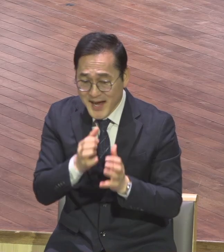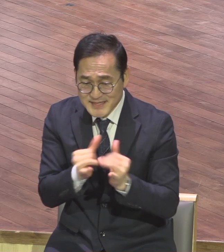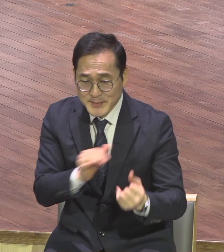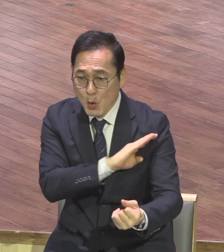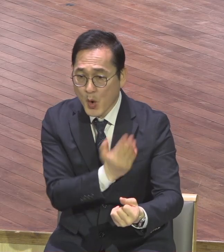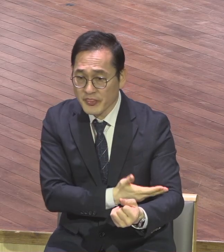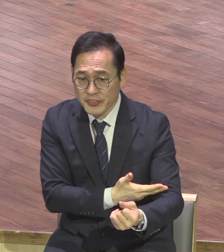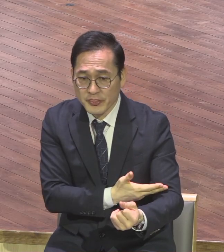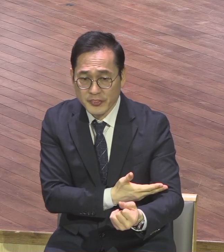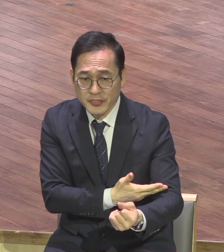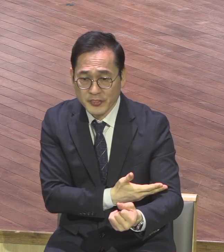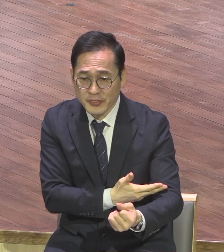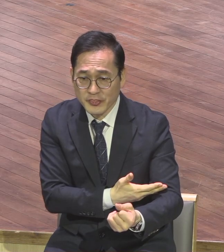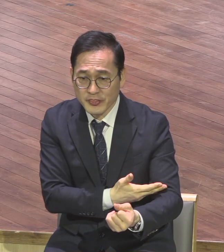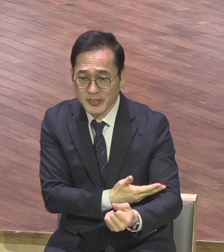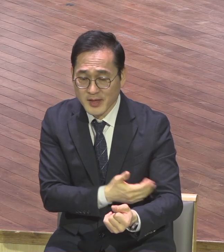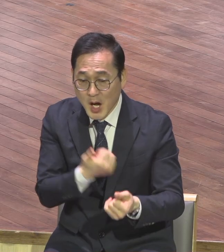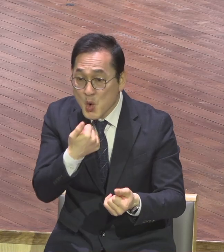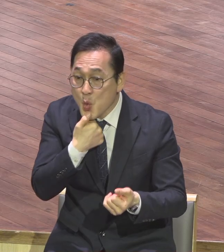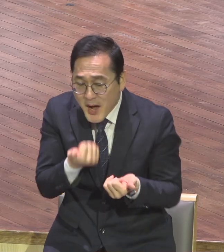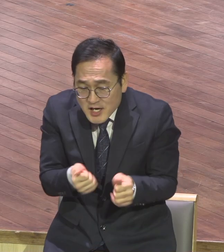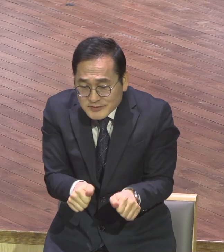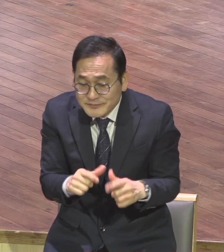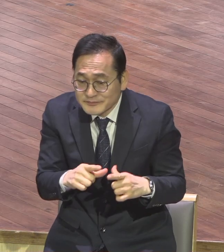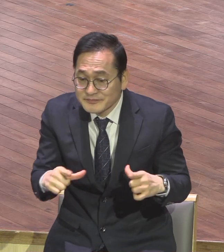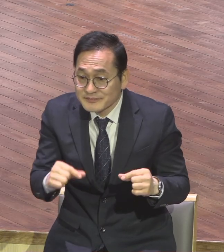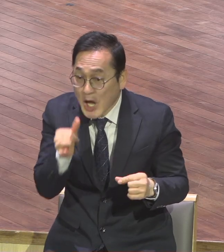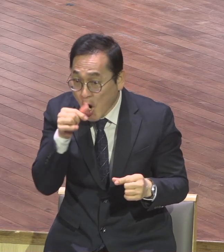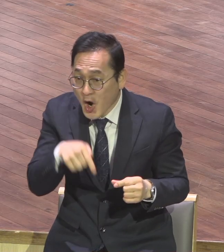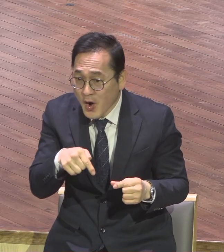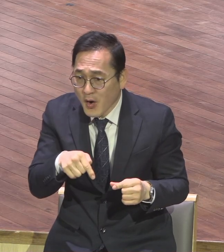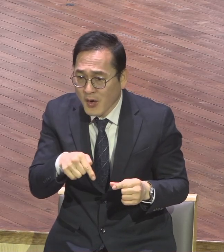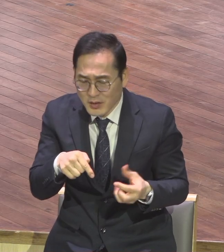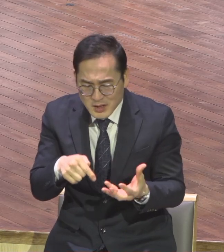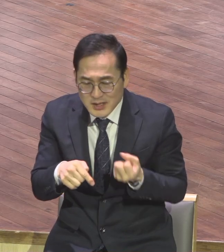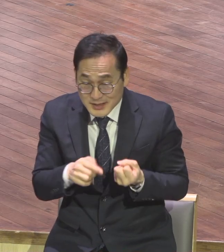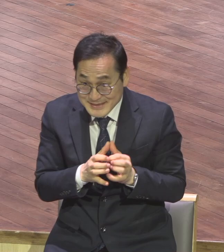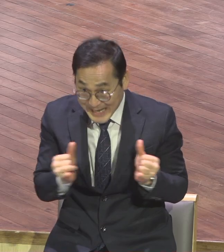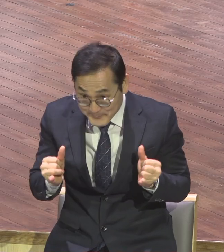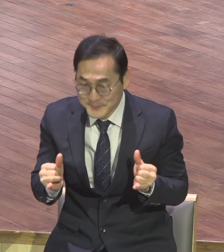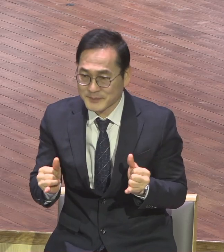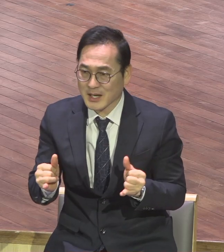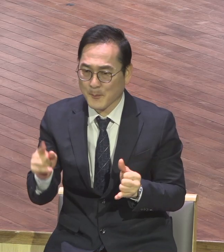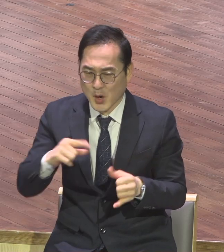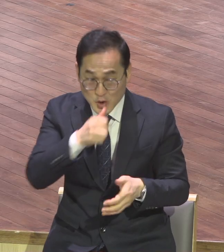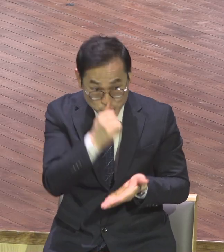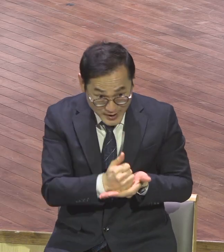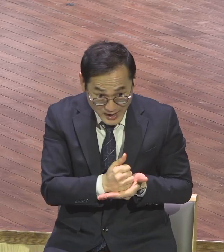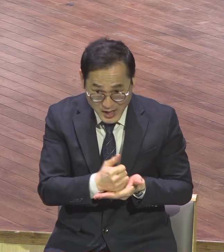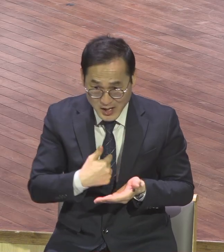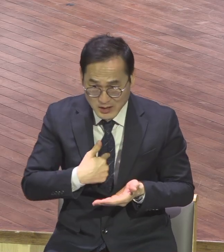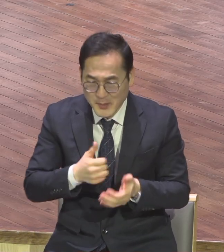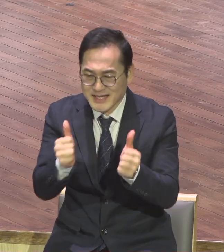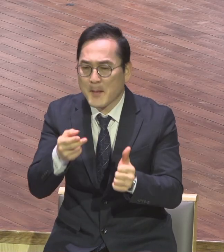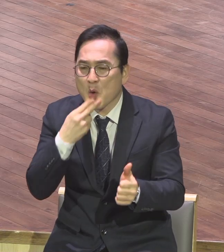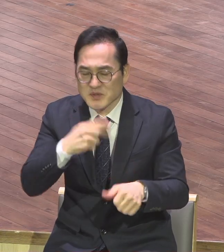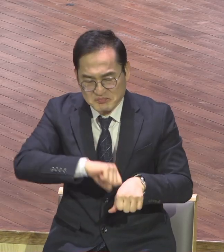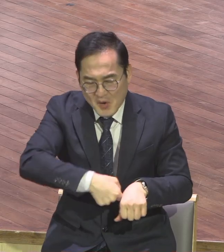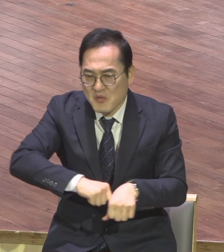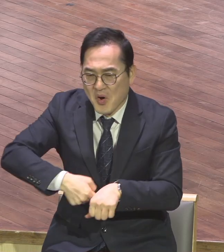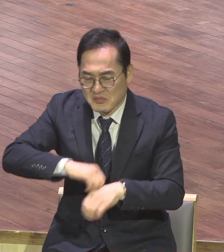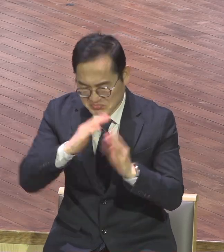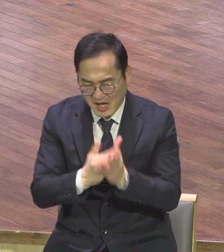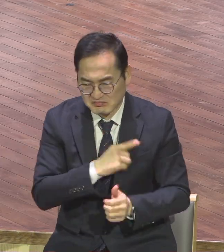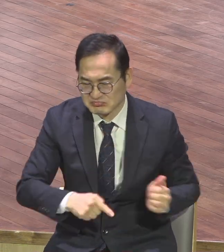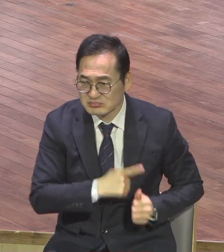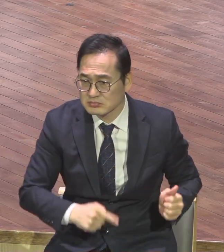자는 최종 로마 황제에게 상소를 할 수 있는 그 당시 법이 있었어요. 그래서 로마